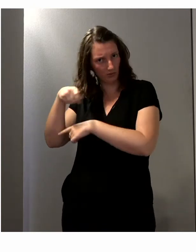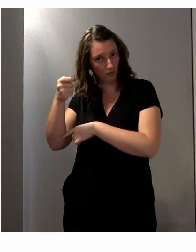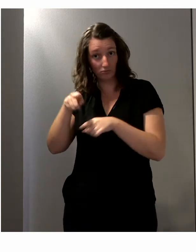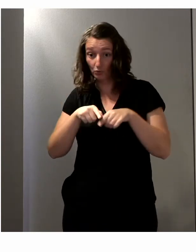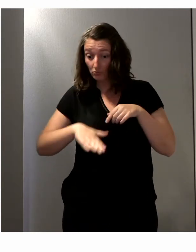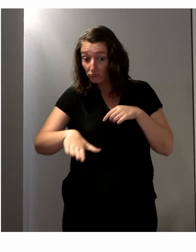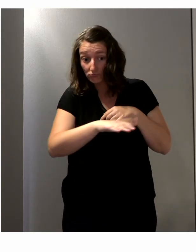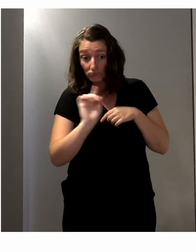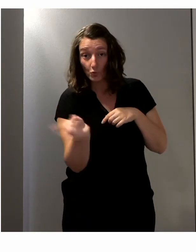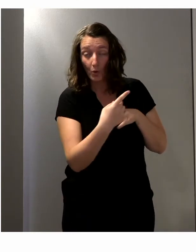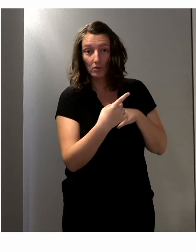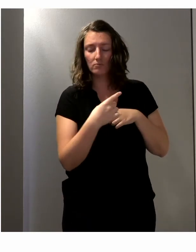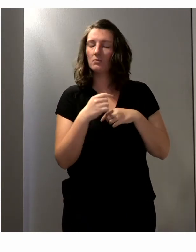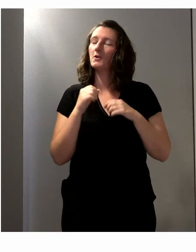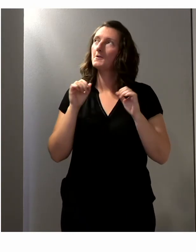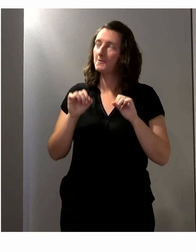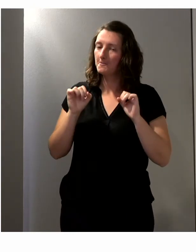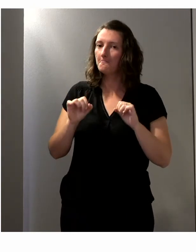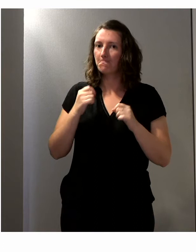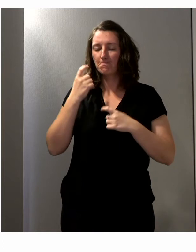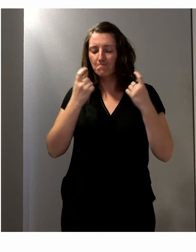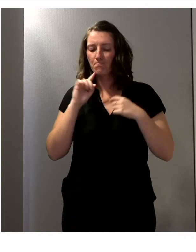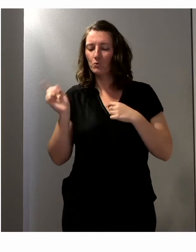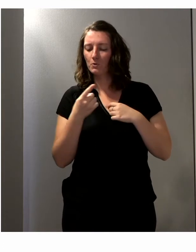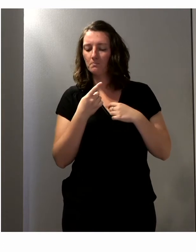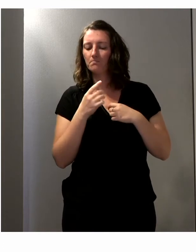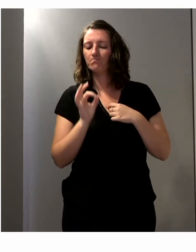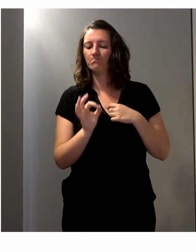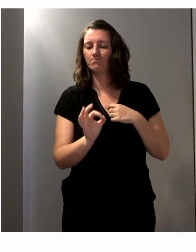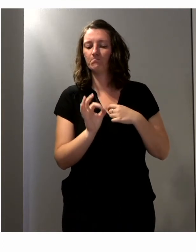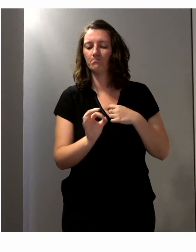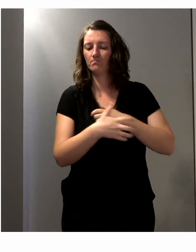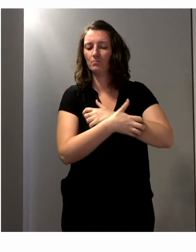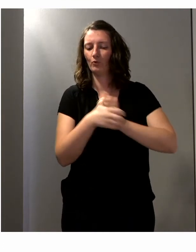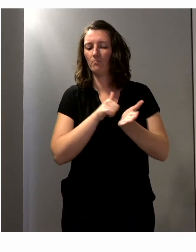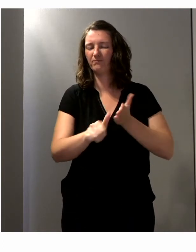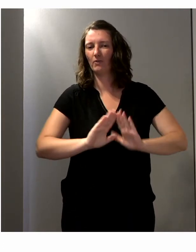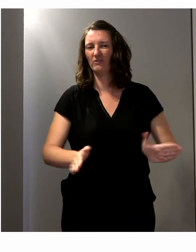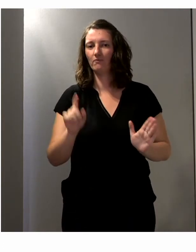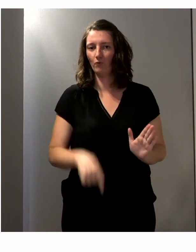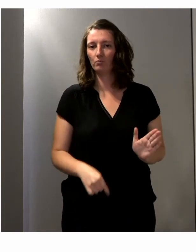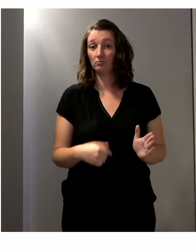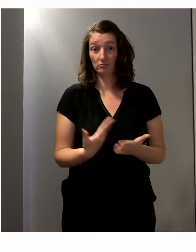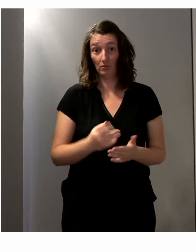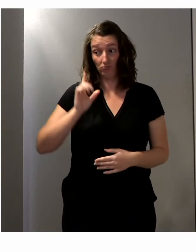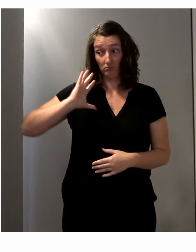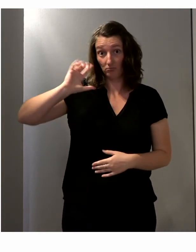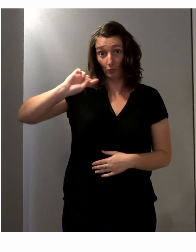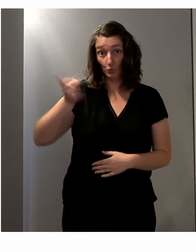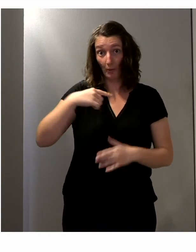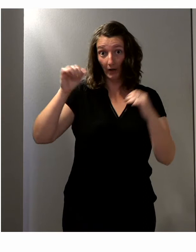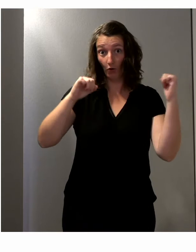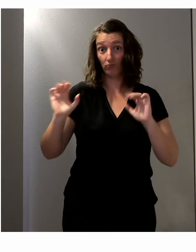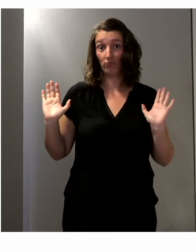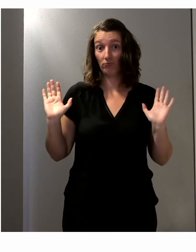politiques, de considérer qu'il fallait absolument éradiquer la pauvreté en France. L'éradication de la